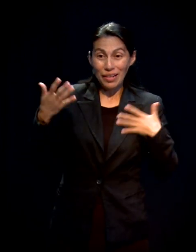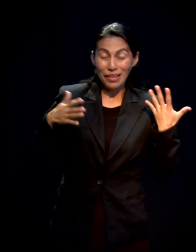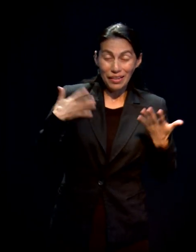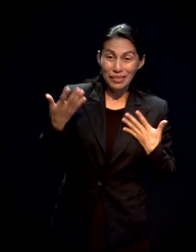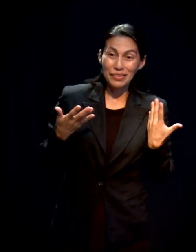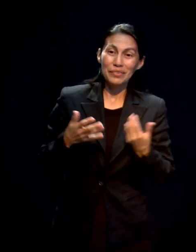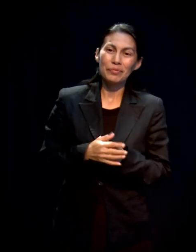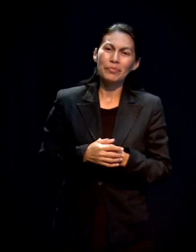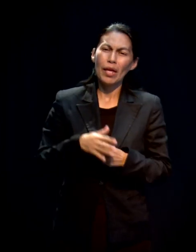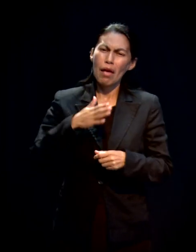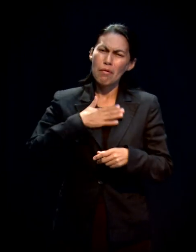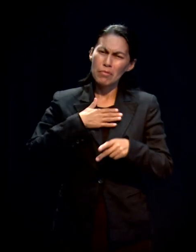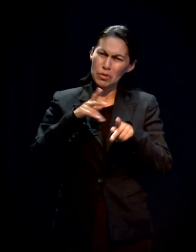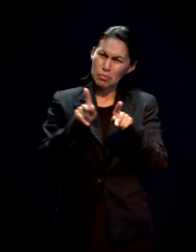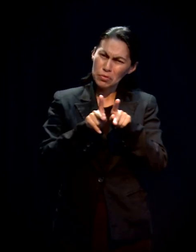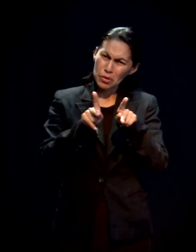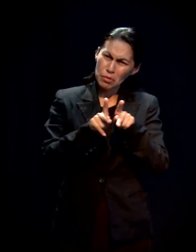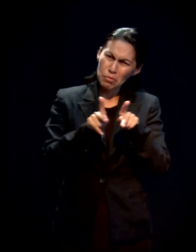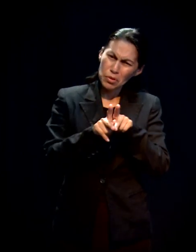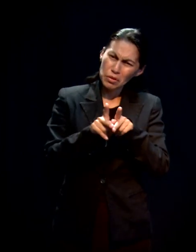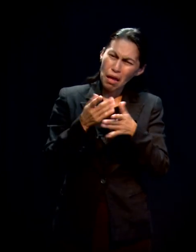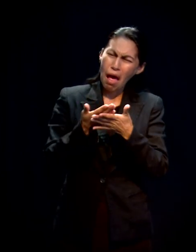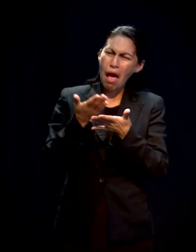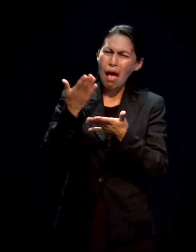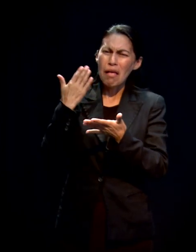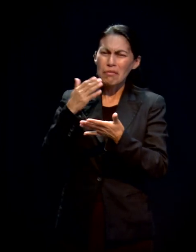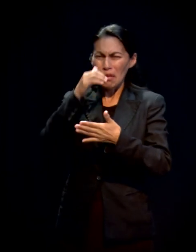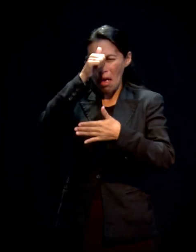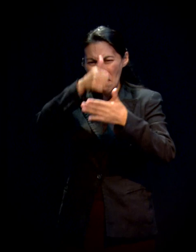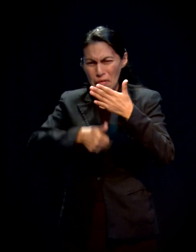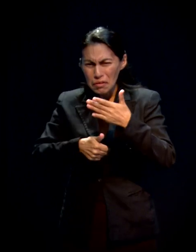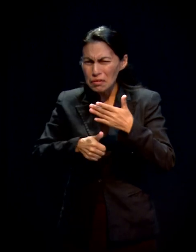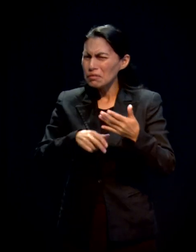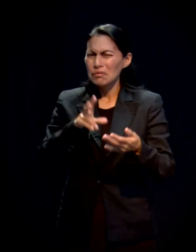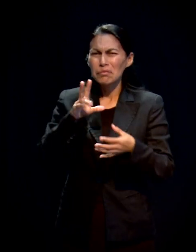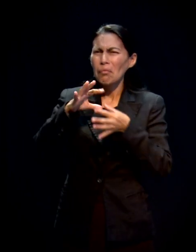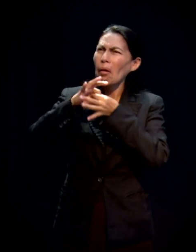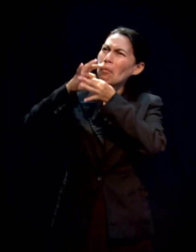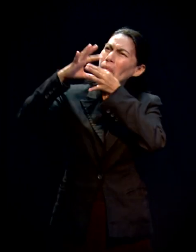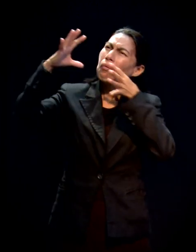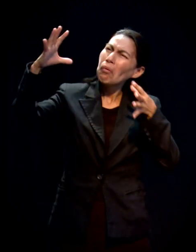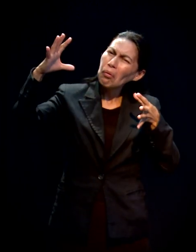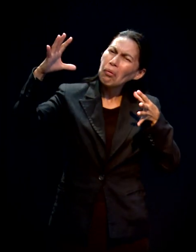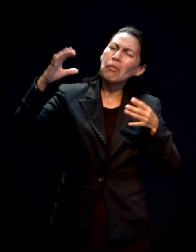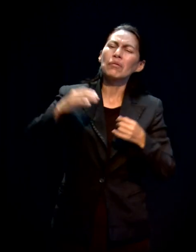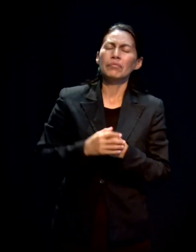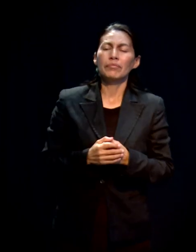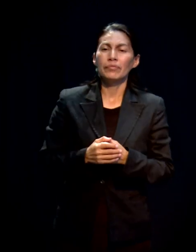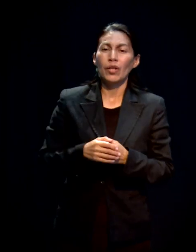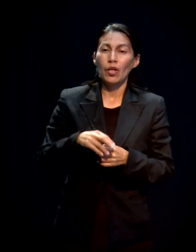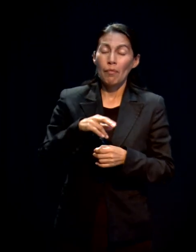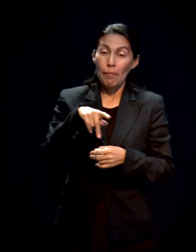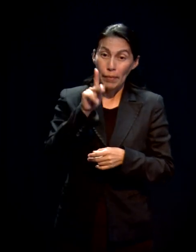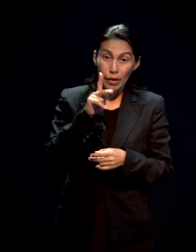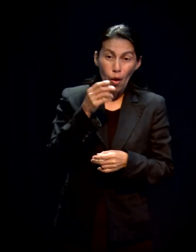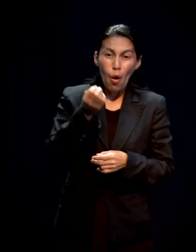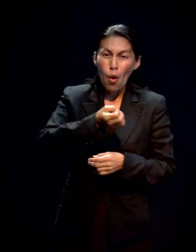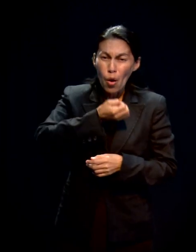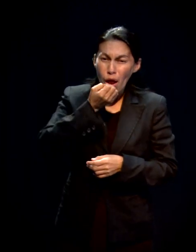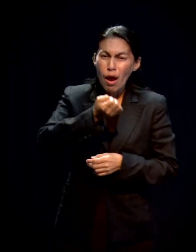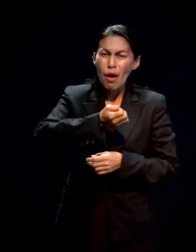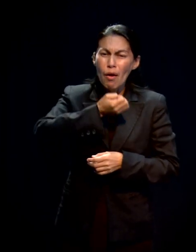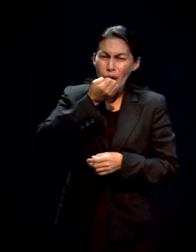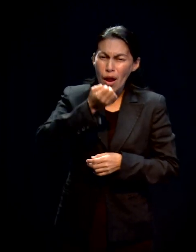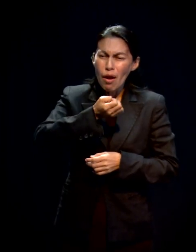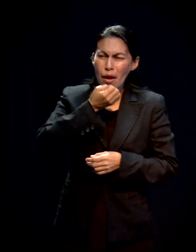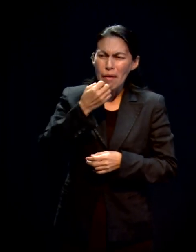creo que cada uno de mis ritmos que igual no eran tan apegados a la iglesia junto con la oración que sean